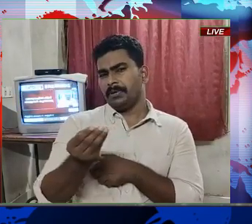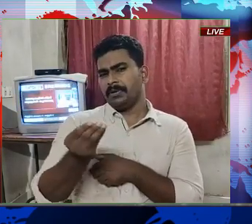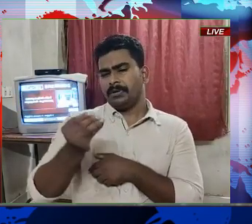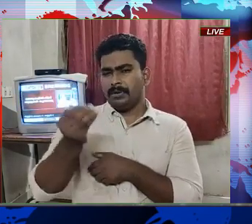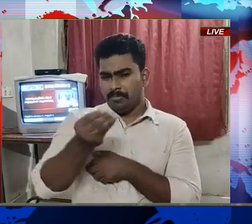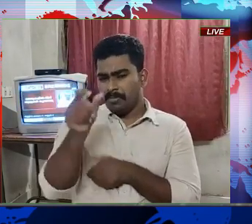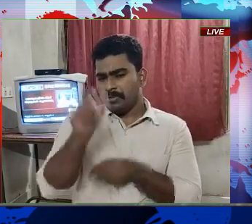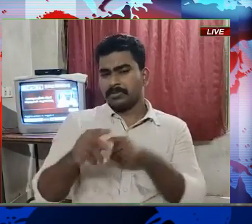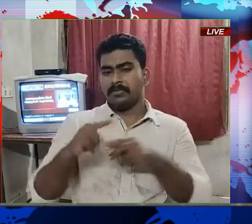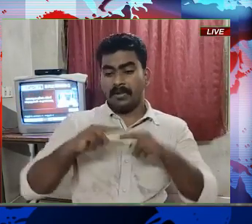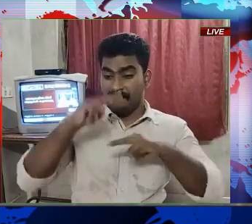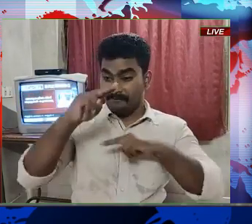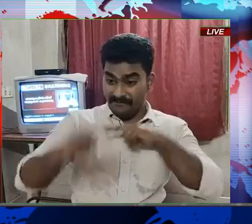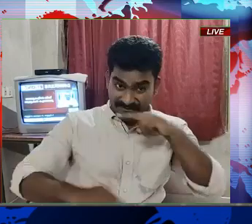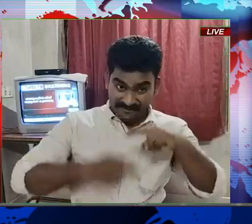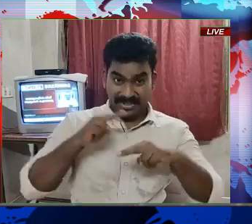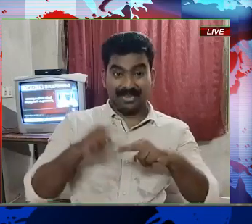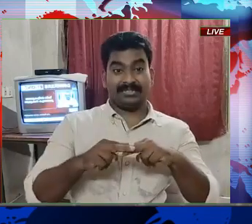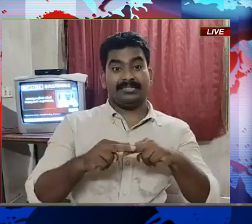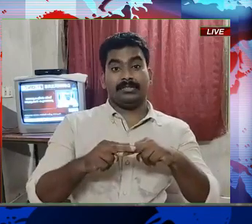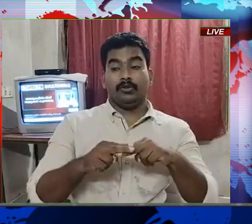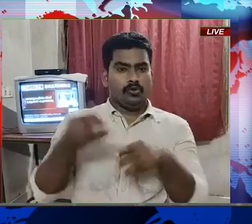യുവജന കമ്മീഷൻ രജിസ്റ്റർ ചെയ്ത